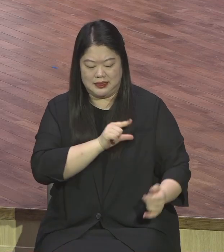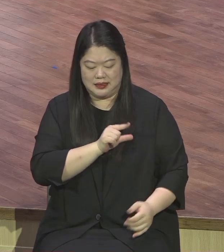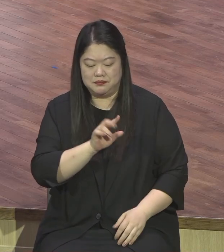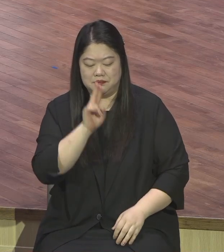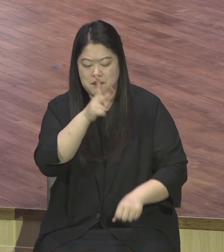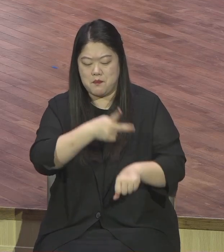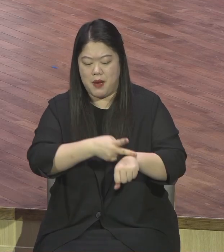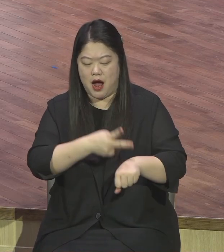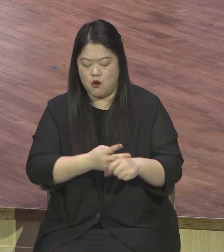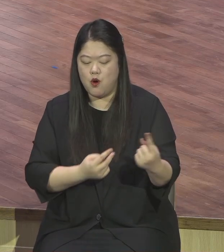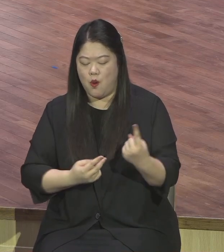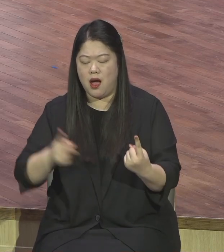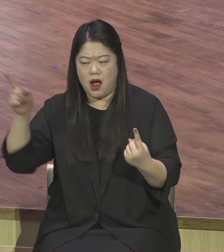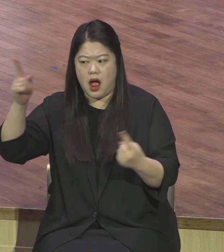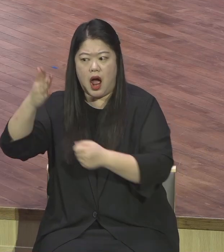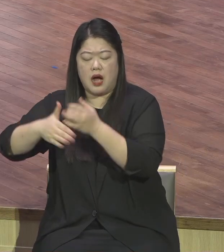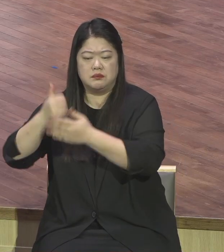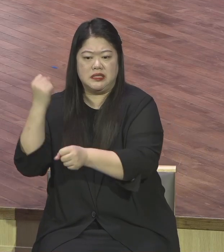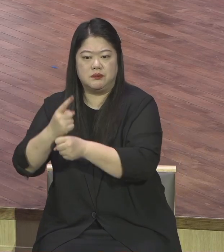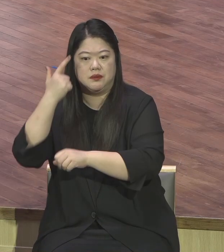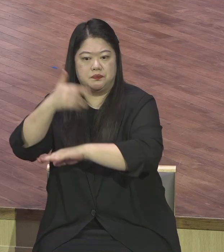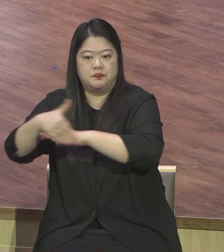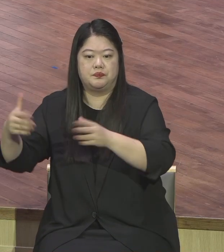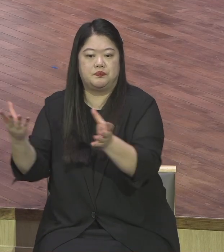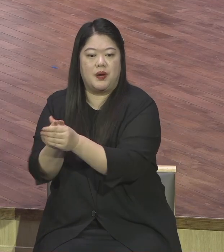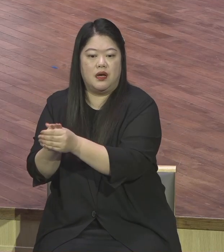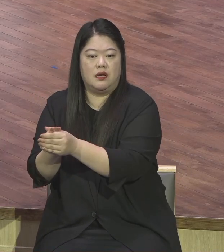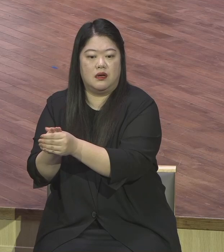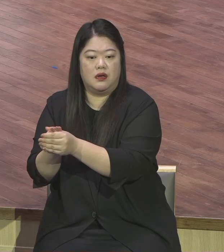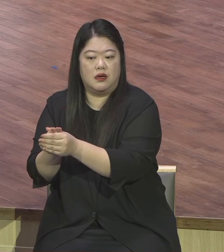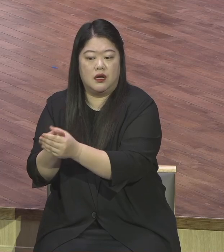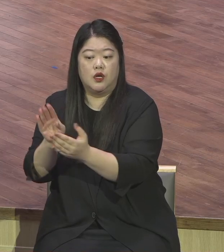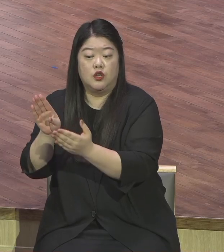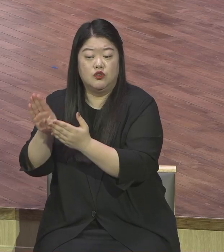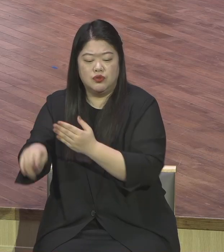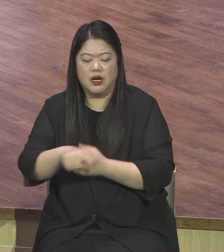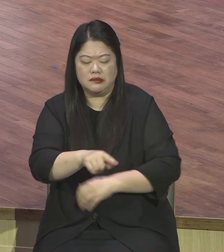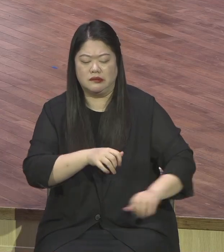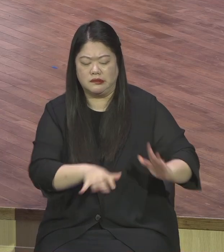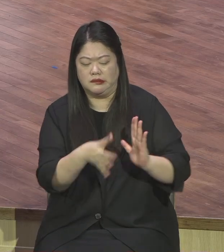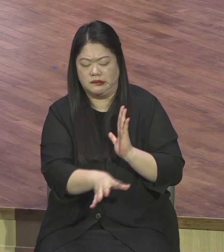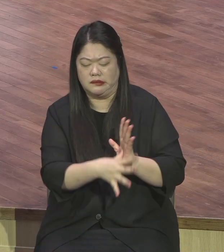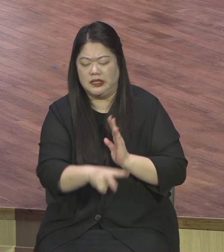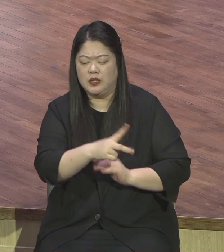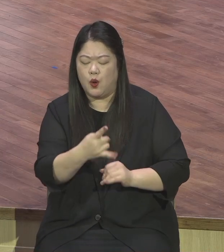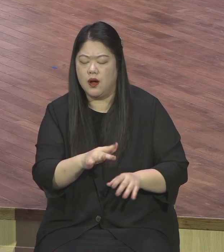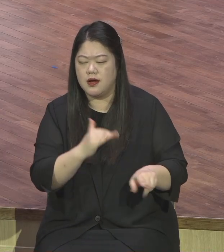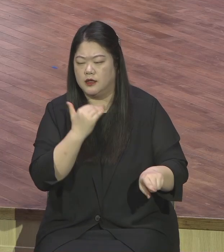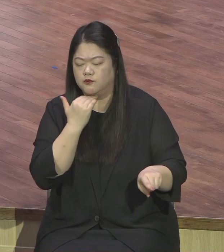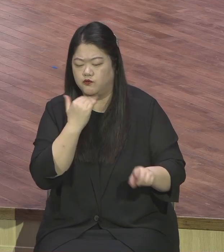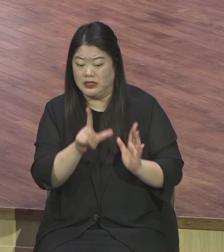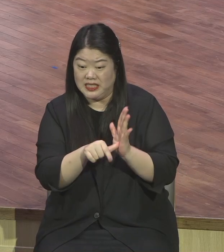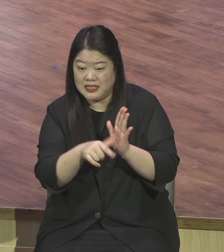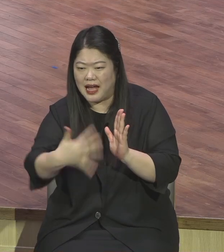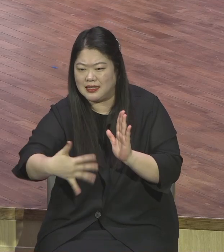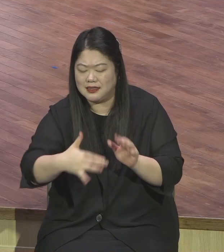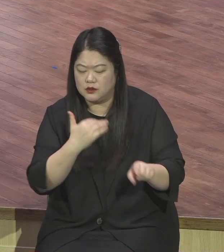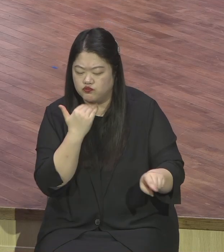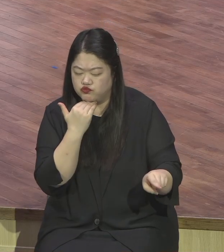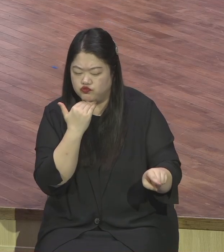하나님께서 자신이 세상에 태어나기도 전에 만세 전에부터 택정해 놓으셨다.